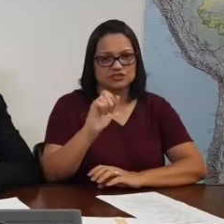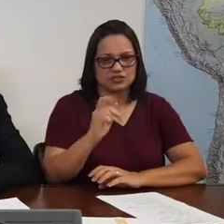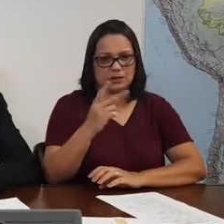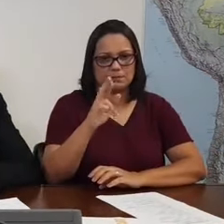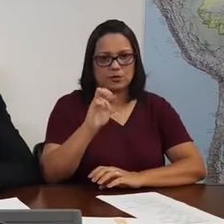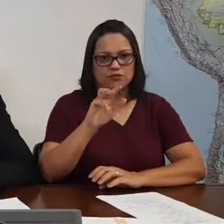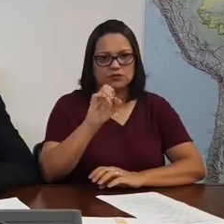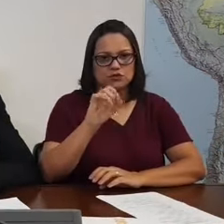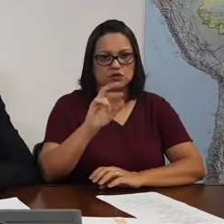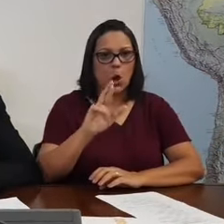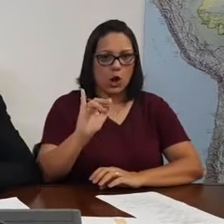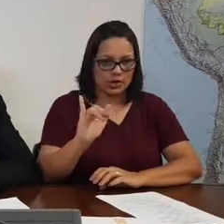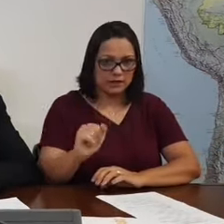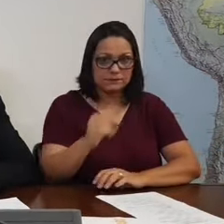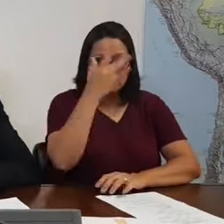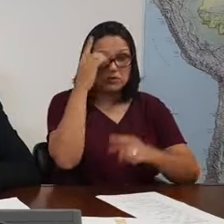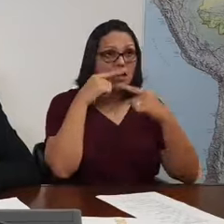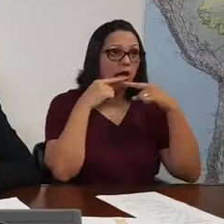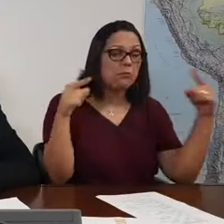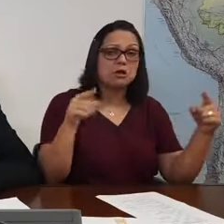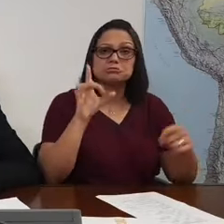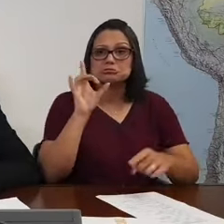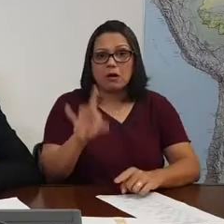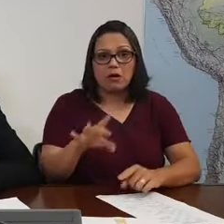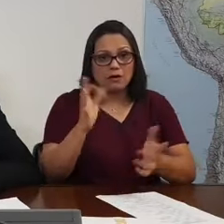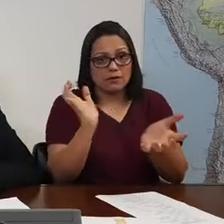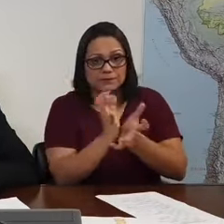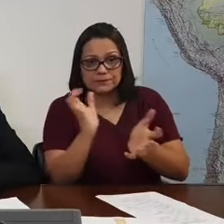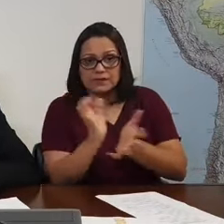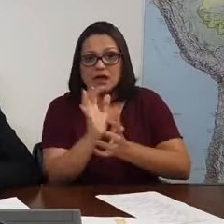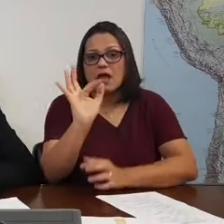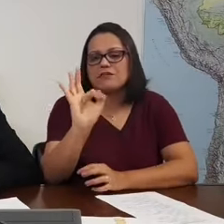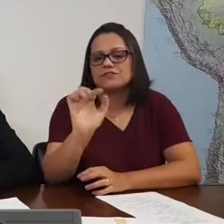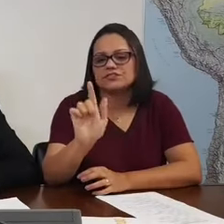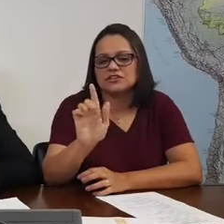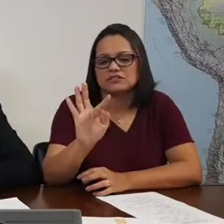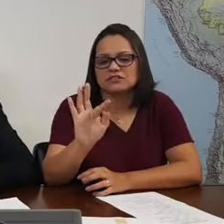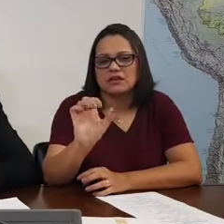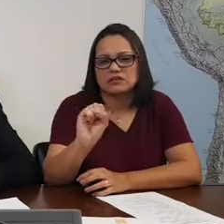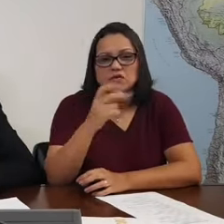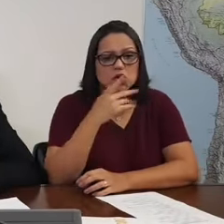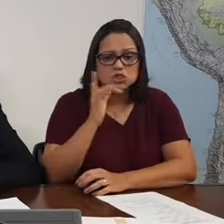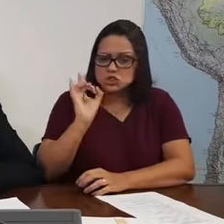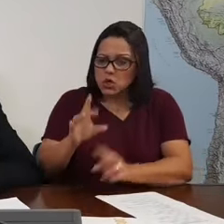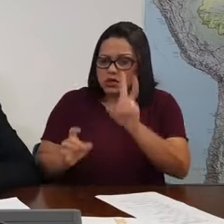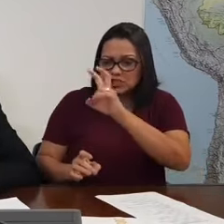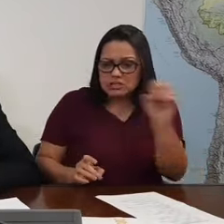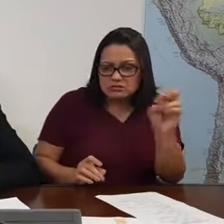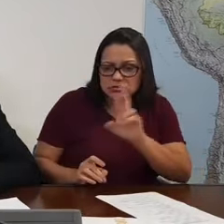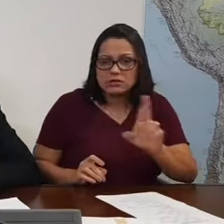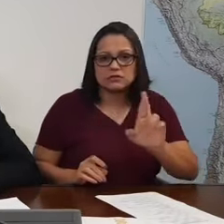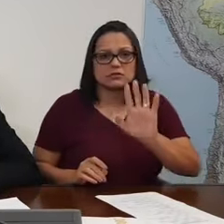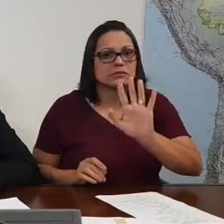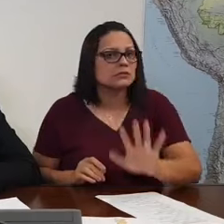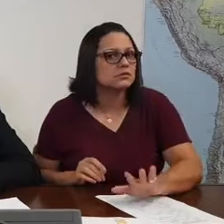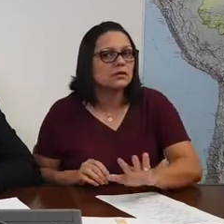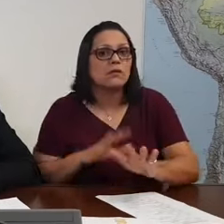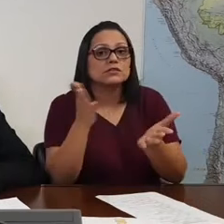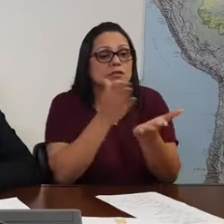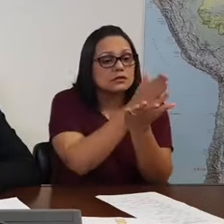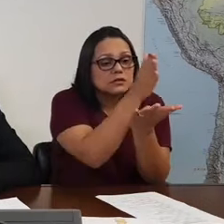gente reclamando, só R$500, reclamando, etc. Mas deixe bem claro. As condições para saque do FGTS são 15